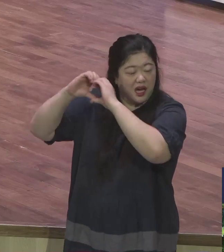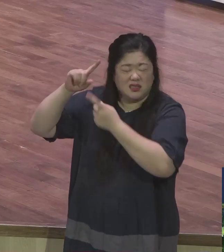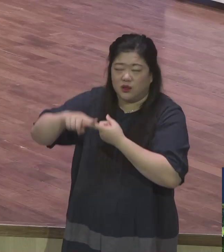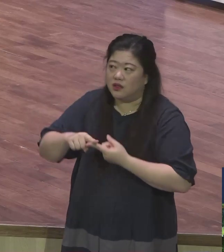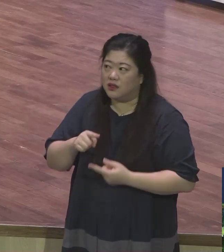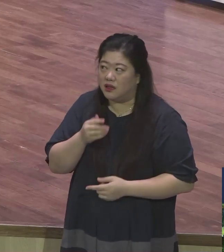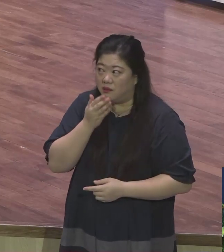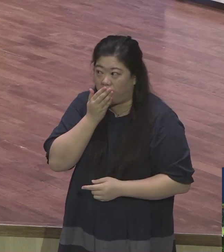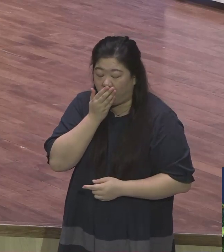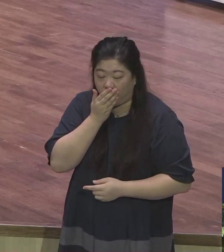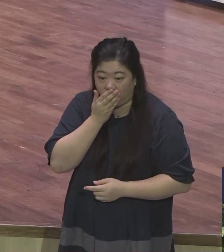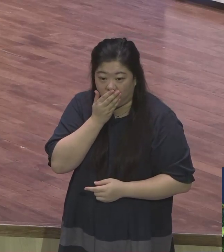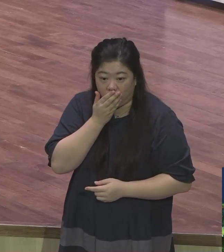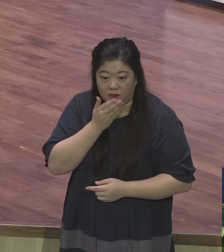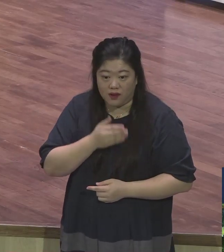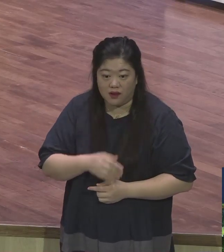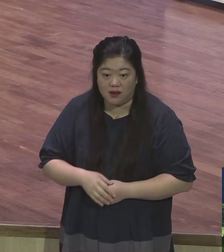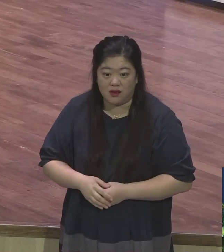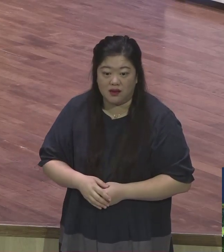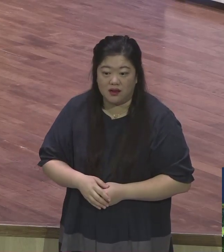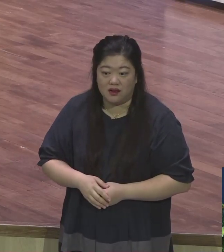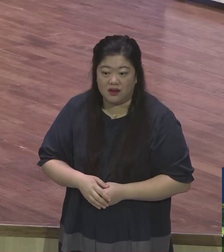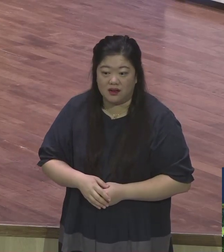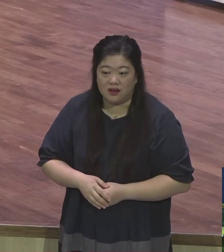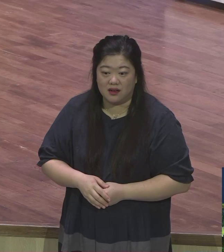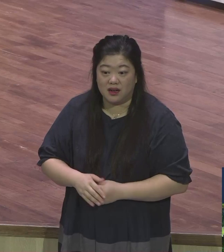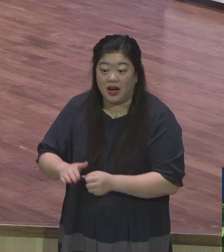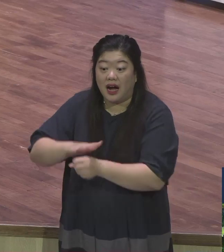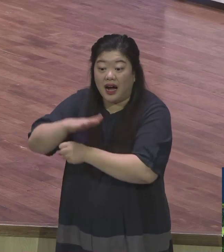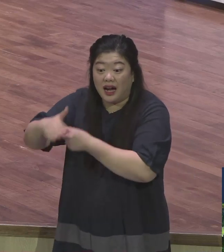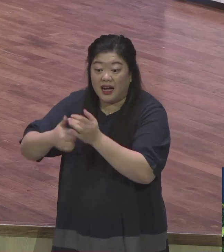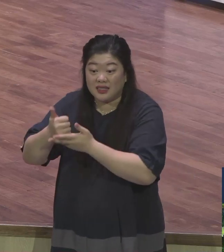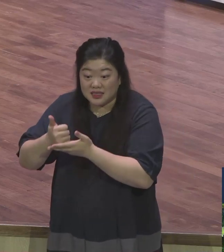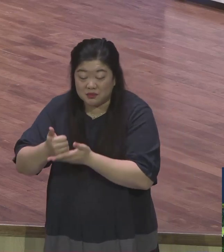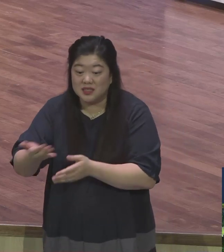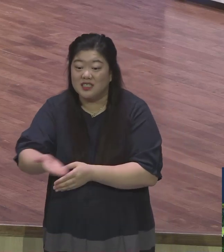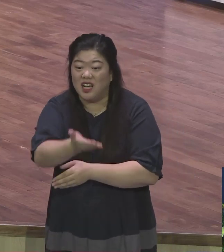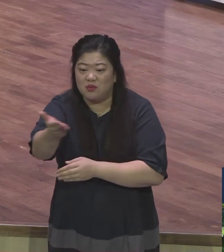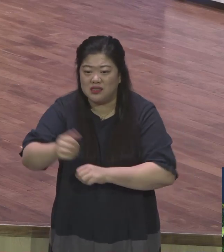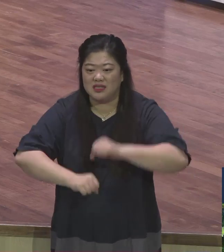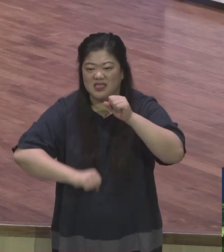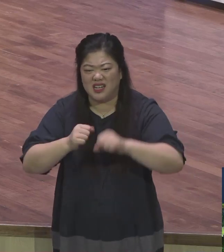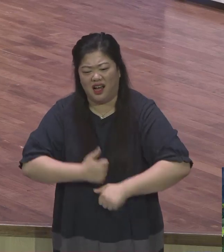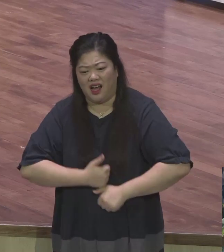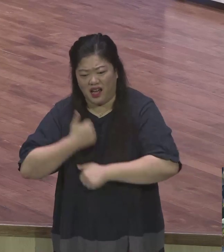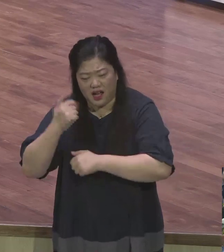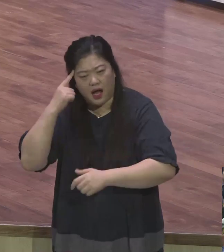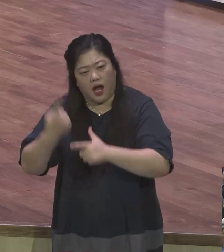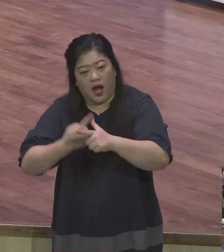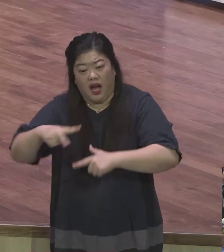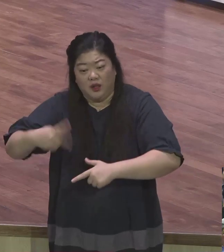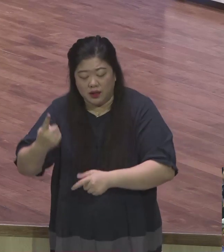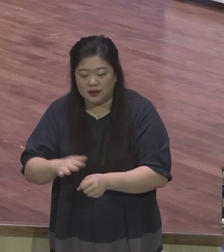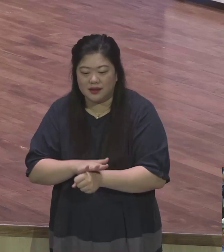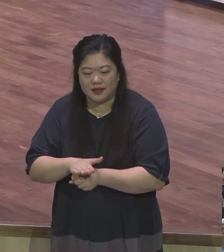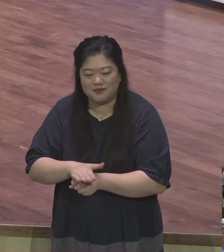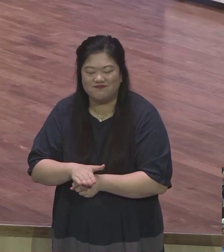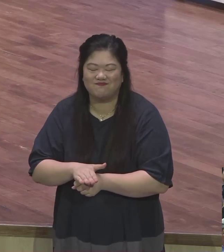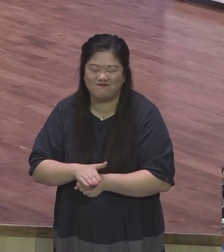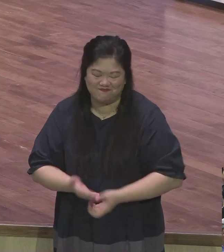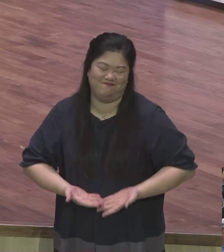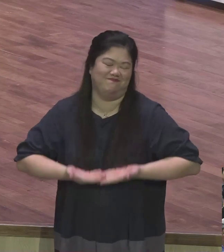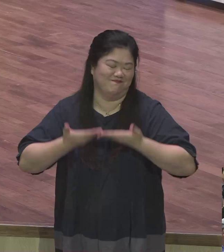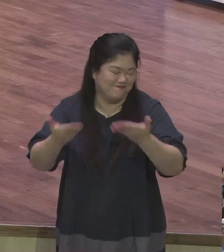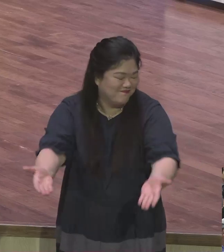여러분 그럼에도 불구하고 하나님의 사랑은 여러분을 향하여 멈추지를 않는다는 것입니다. 그